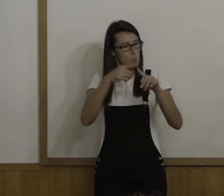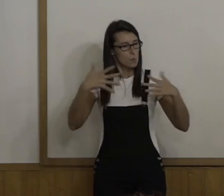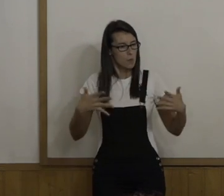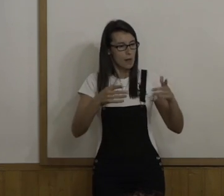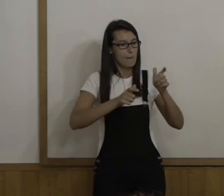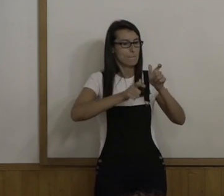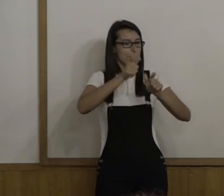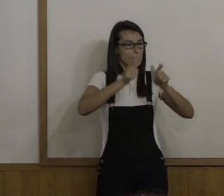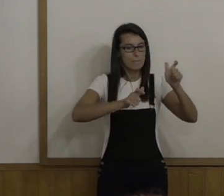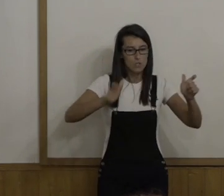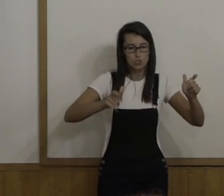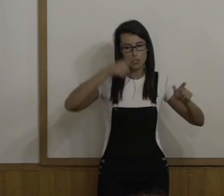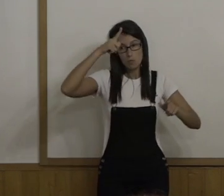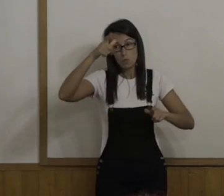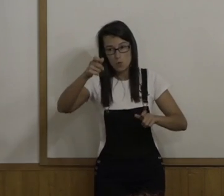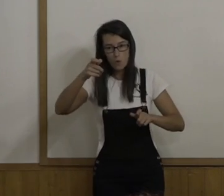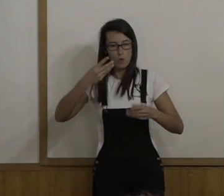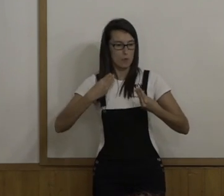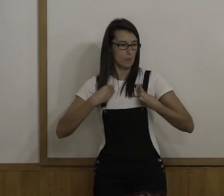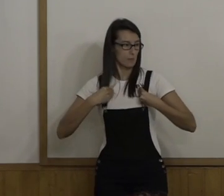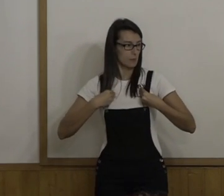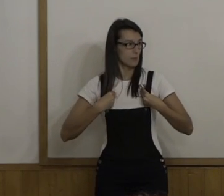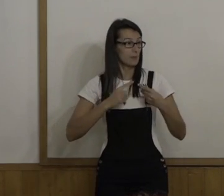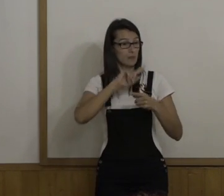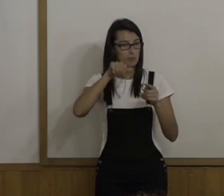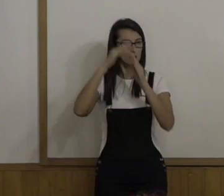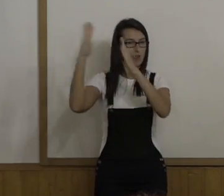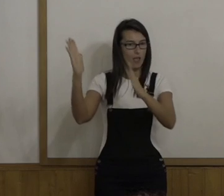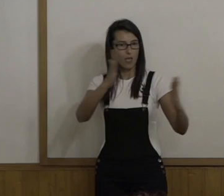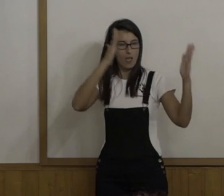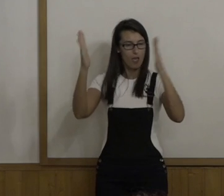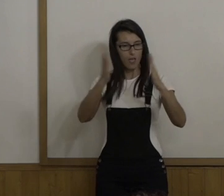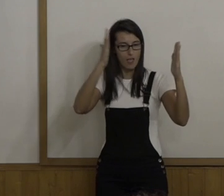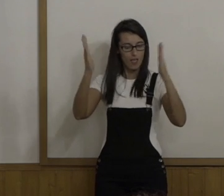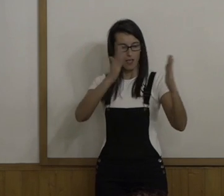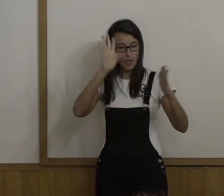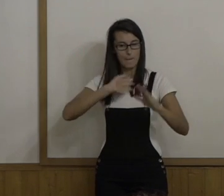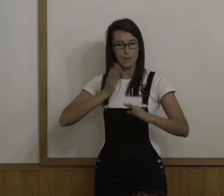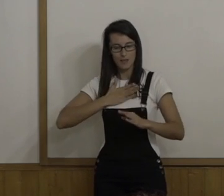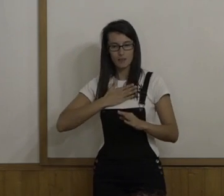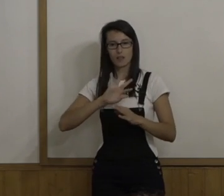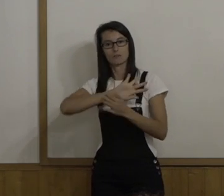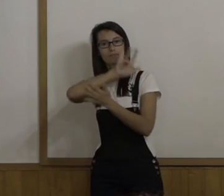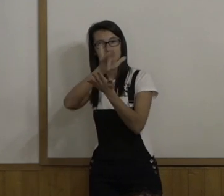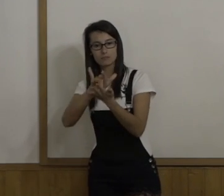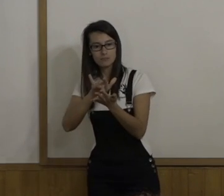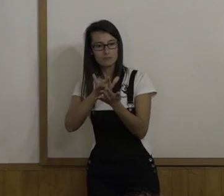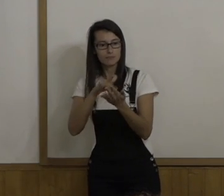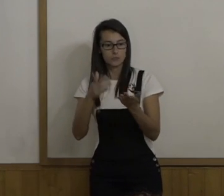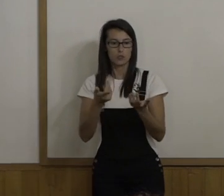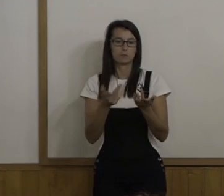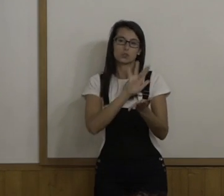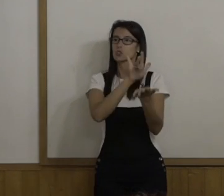a gente del pueblo, y sé que en las siguientes ediciones, mañana en Portamarín, esto va a